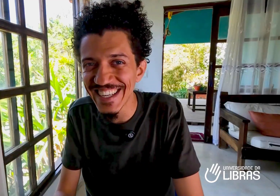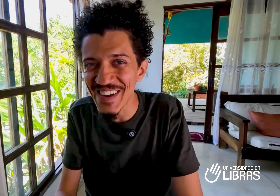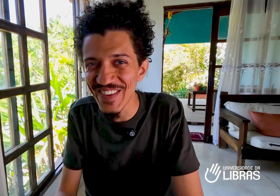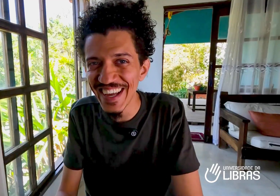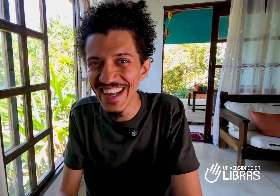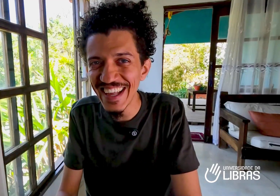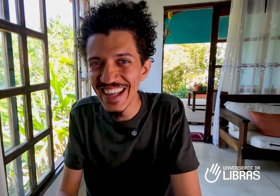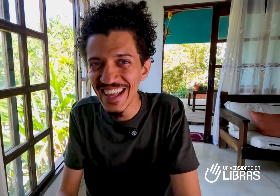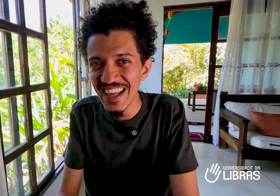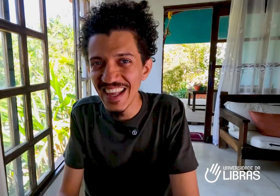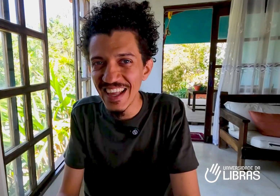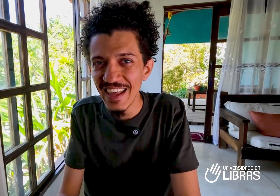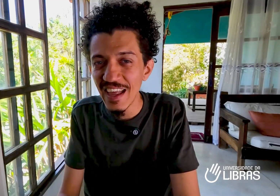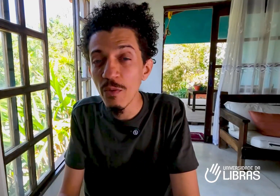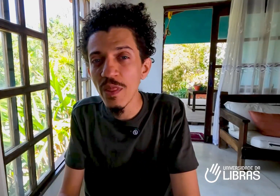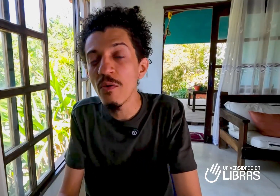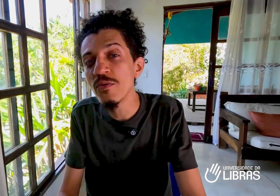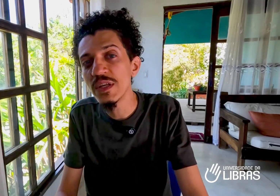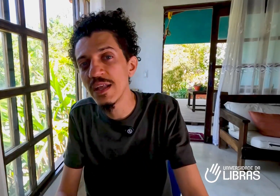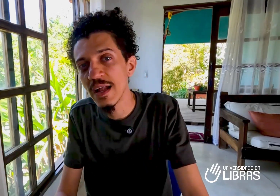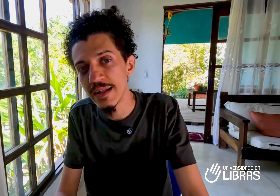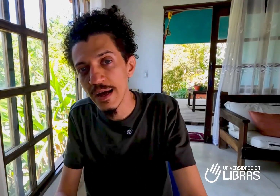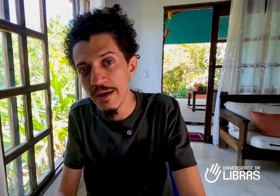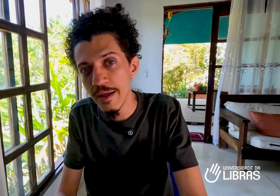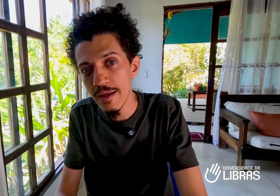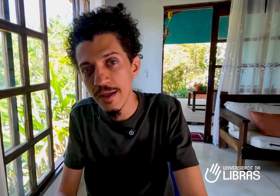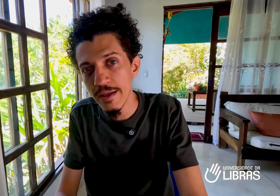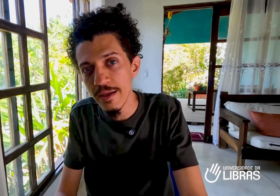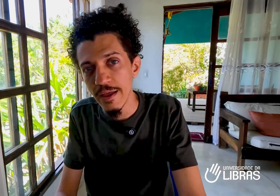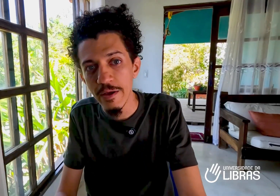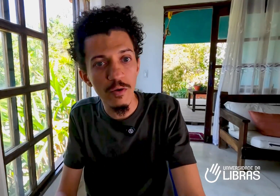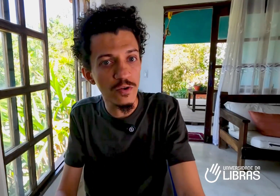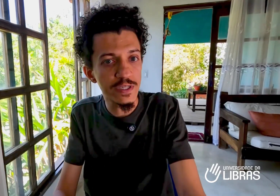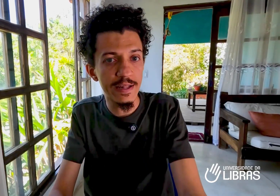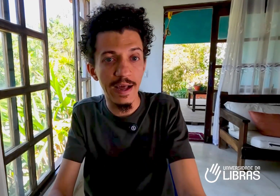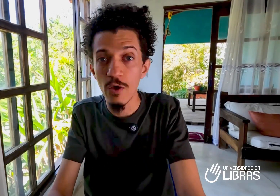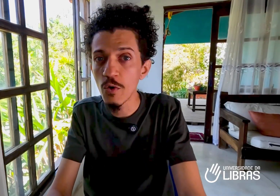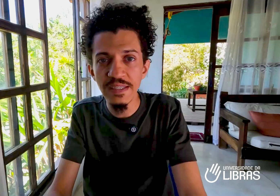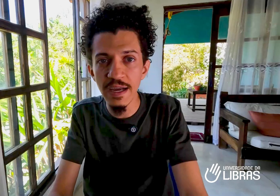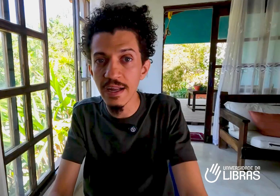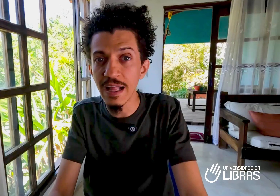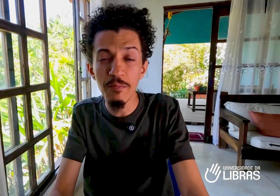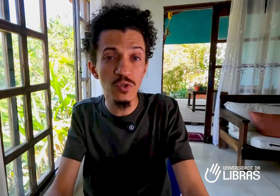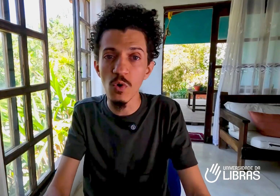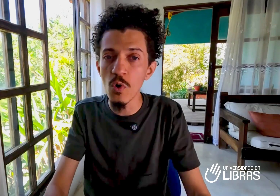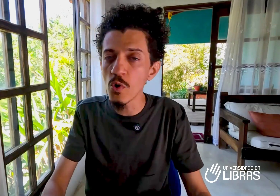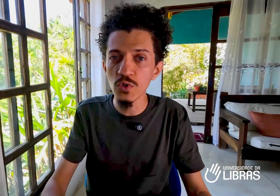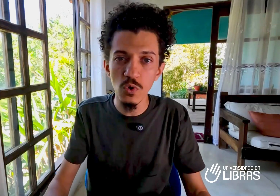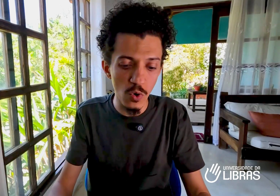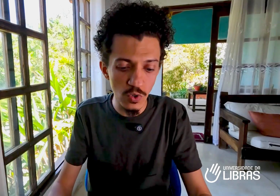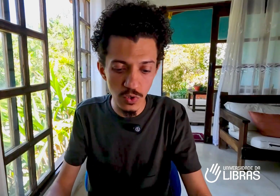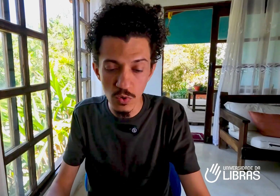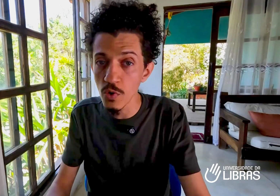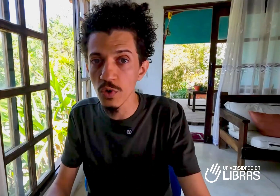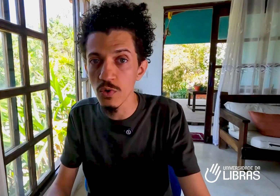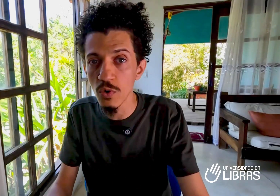sabe? Eu não consegui nadar. Eu não consegui nadar. Eu comecei a gritar por socorro, socorro, socorro, socorro,